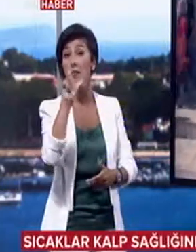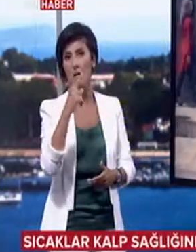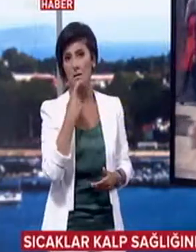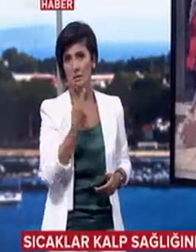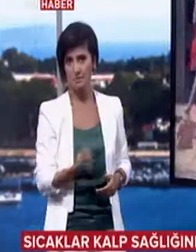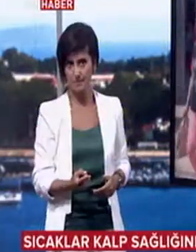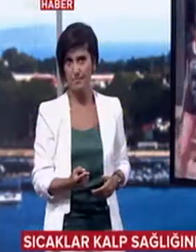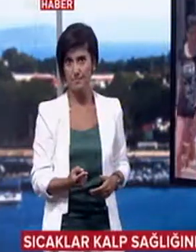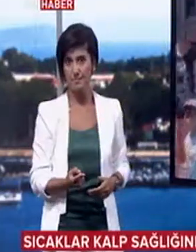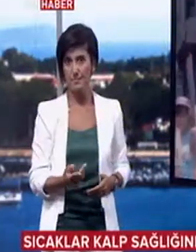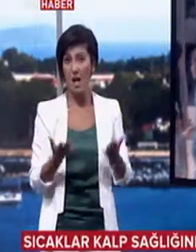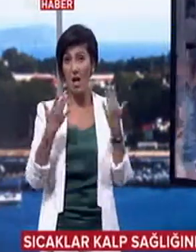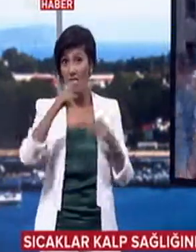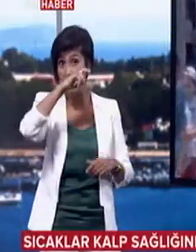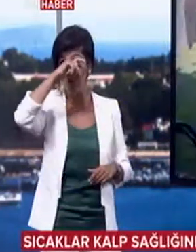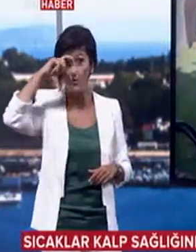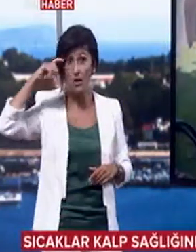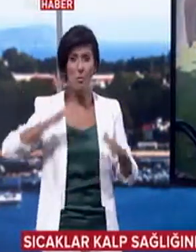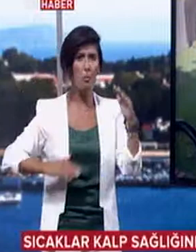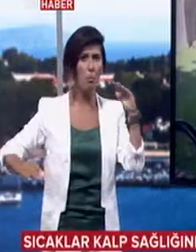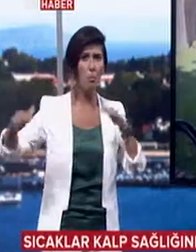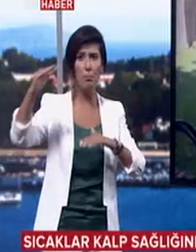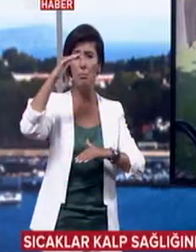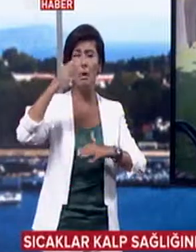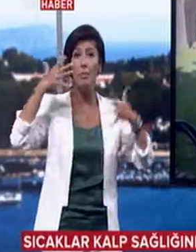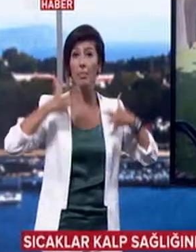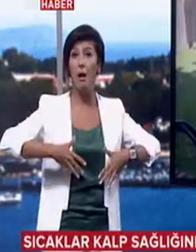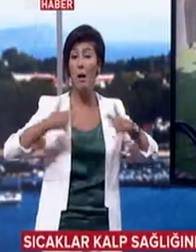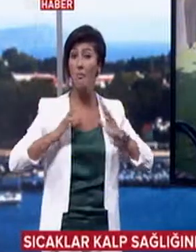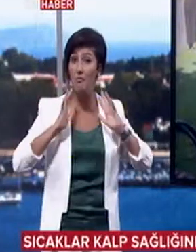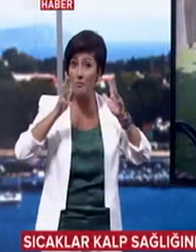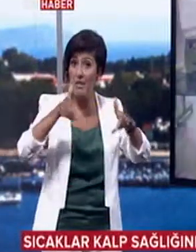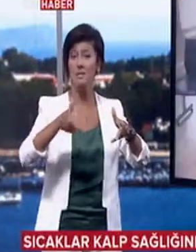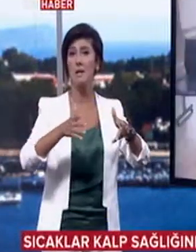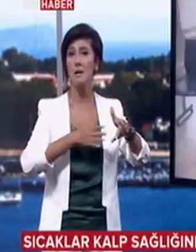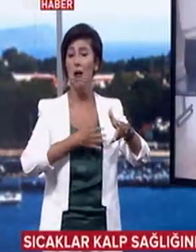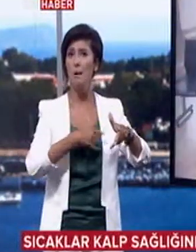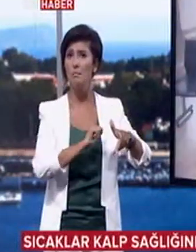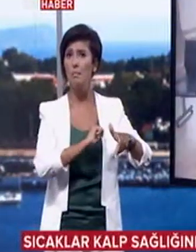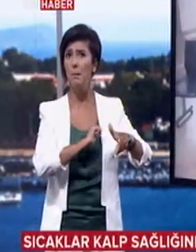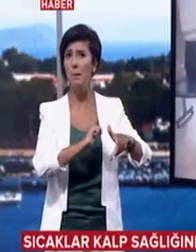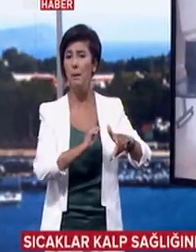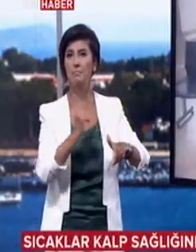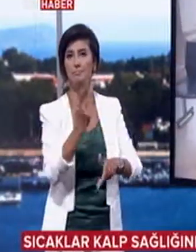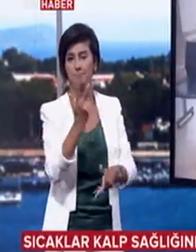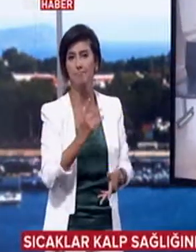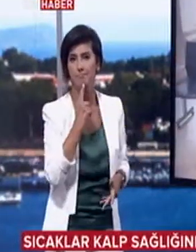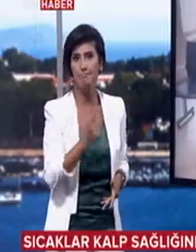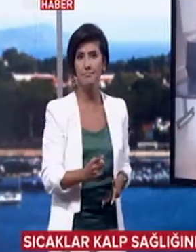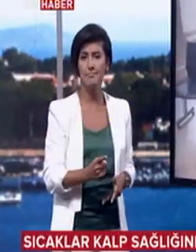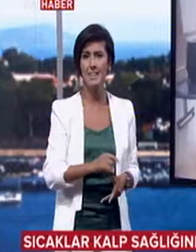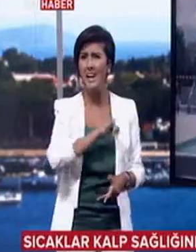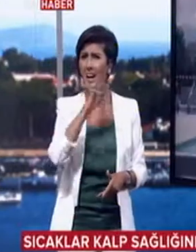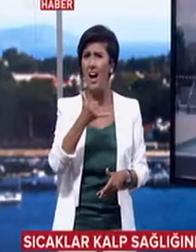konusunda uyarıyor. Hava sıcaklıklarının yüksek olması terlemeyi artırıyor ve kalbin daha hızlı çarpmasına sebep